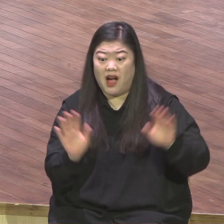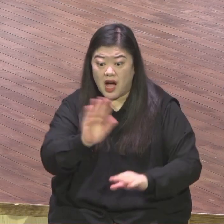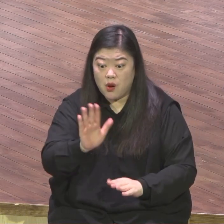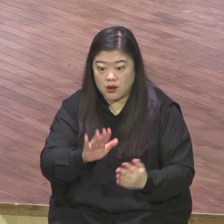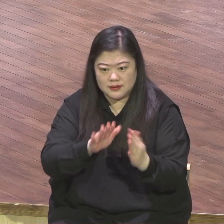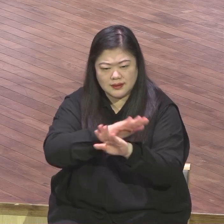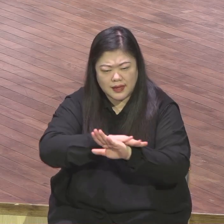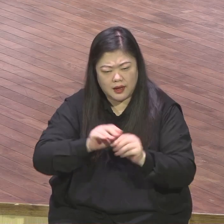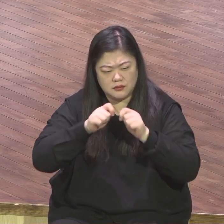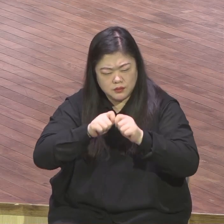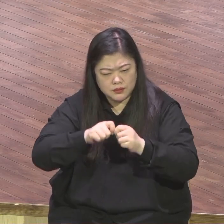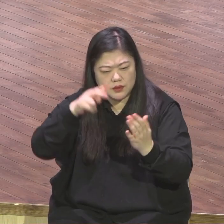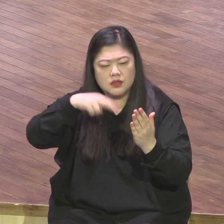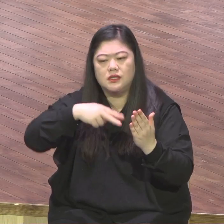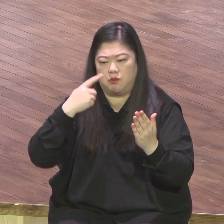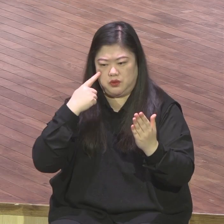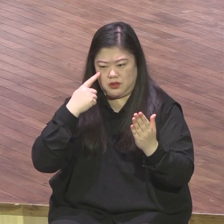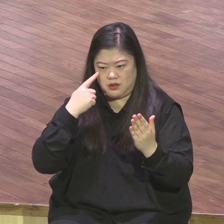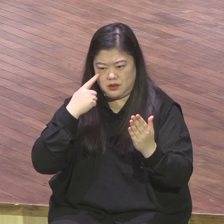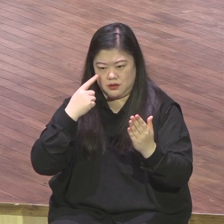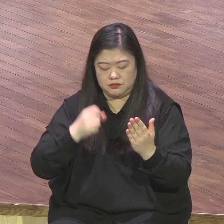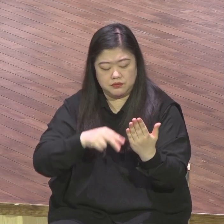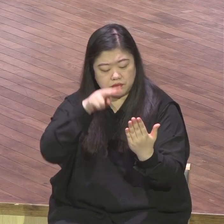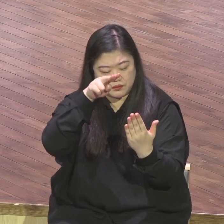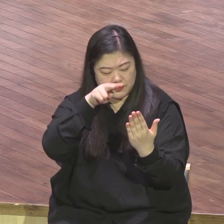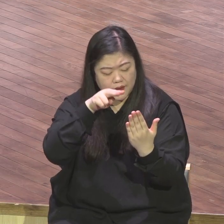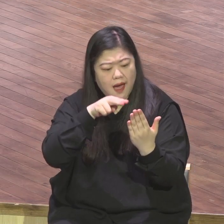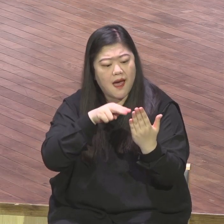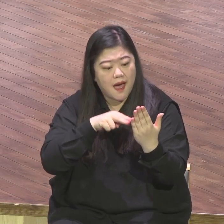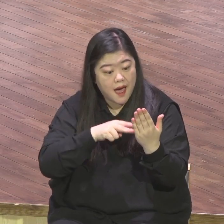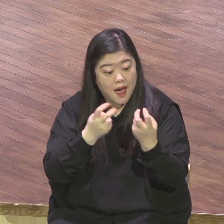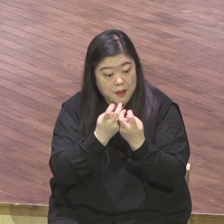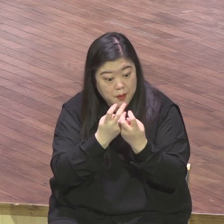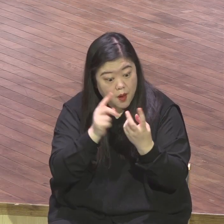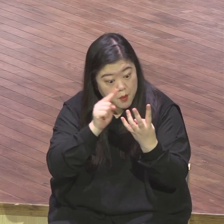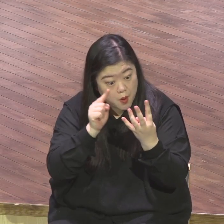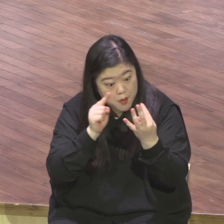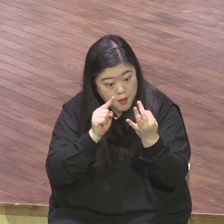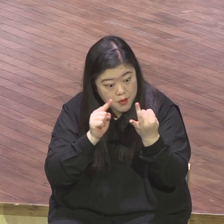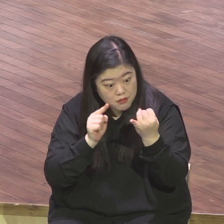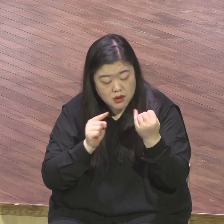그렇게 설명하고 있어요. 그 내용 따라가면 됩니다.